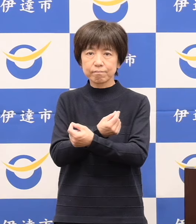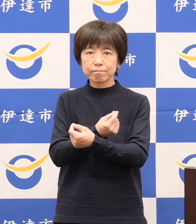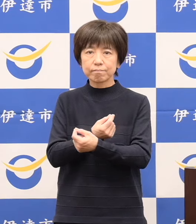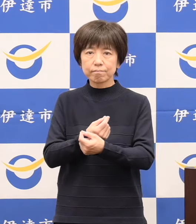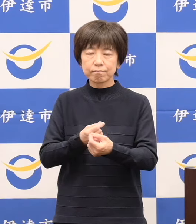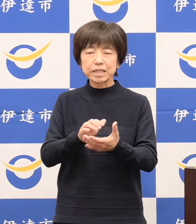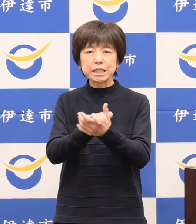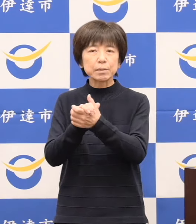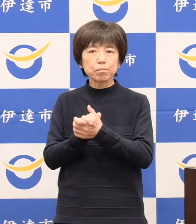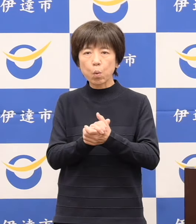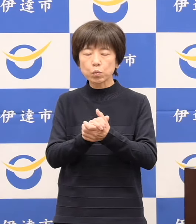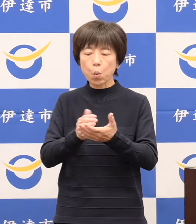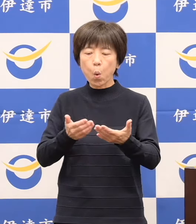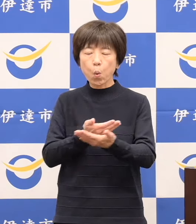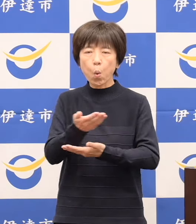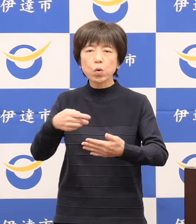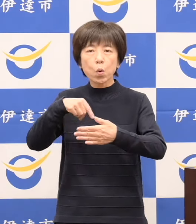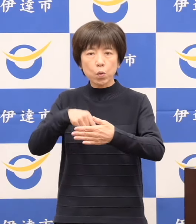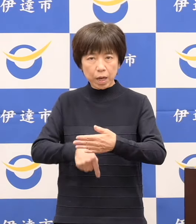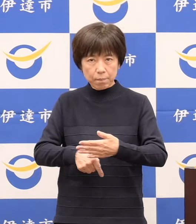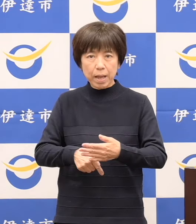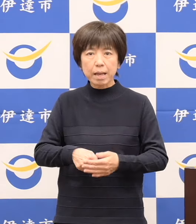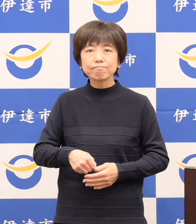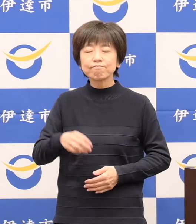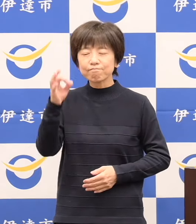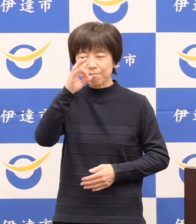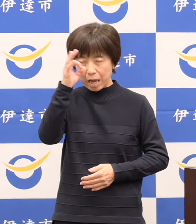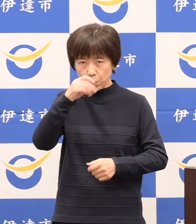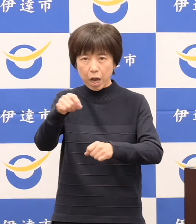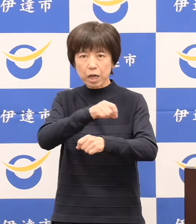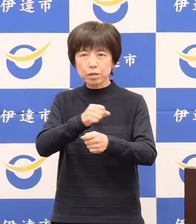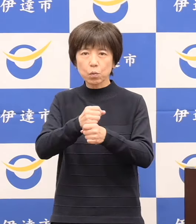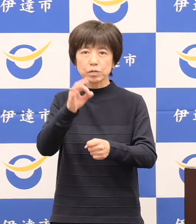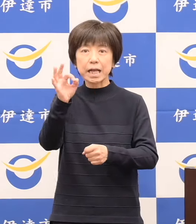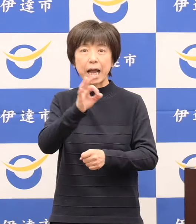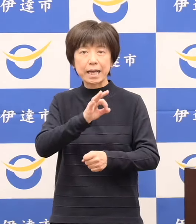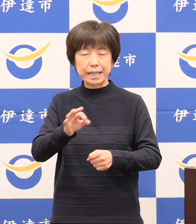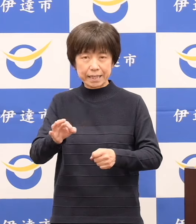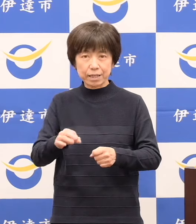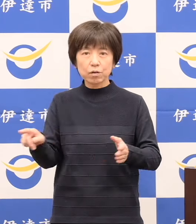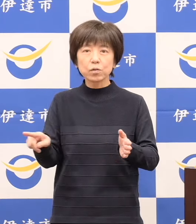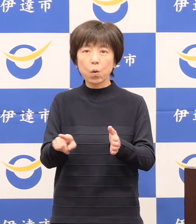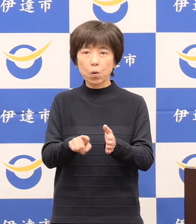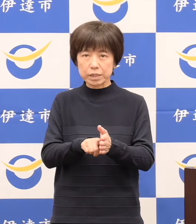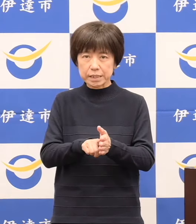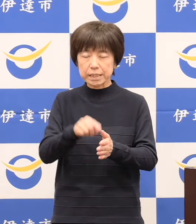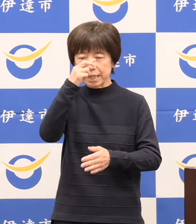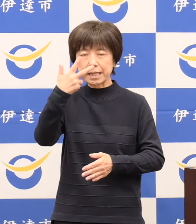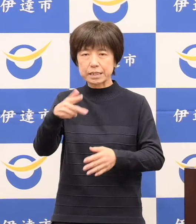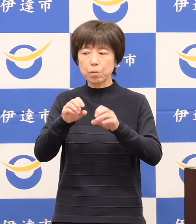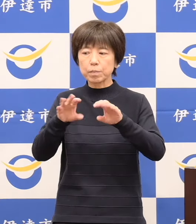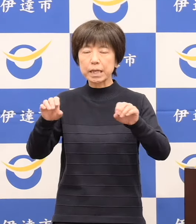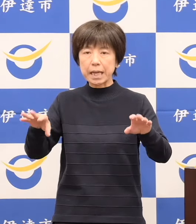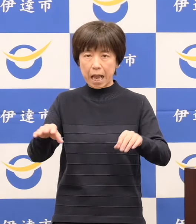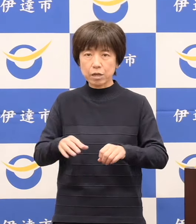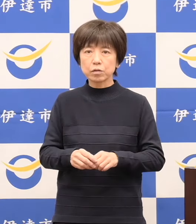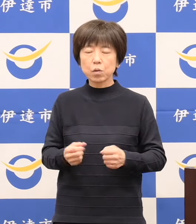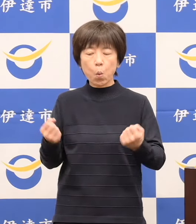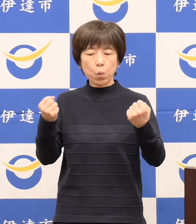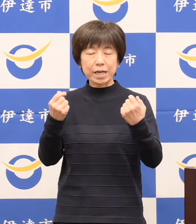交流を深め、観光や特産品を通じ伊達市の PR と活性化を目指してまいります